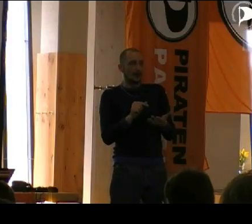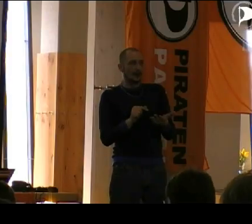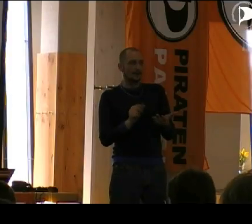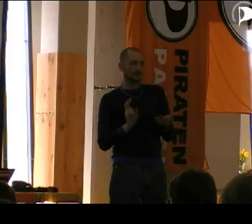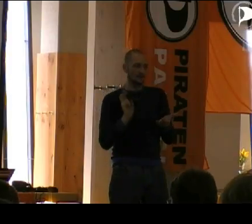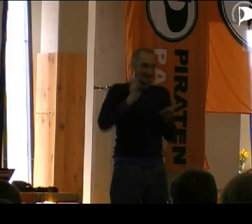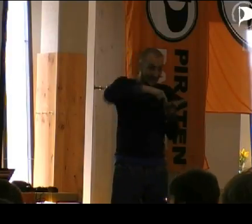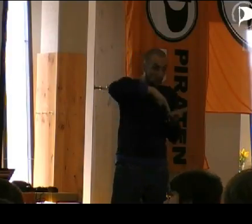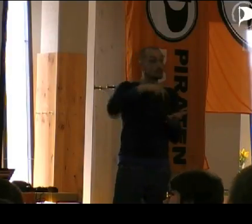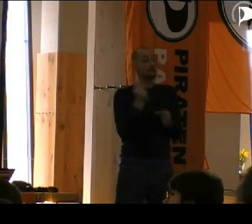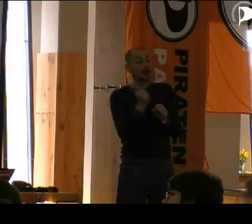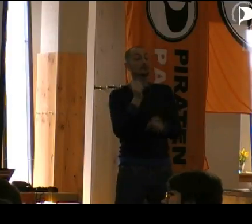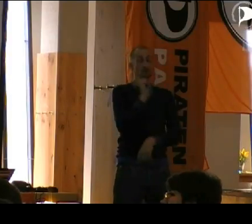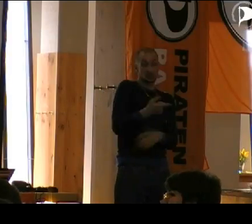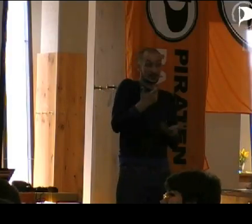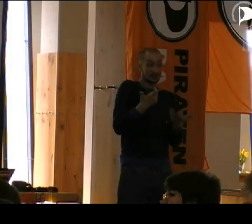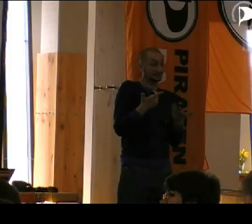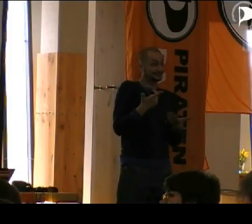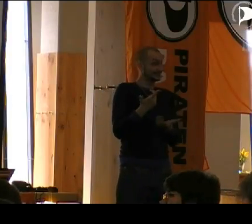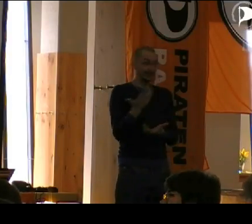aber dann hat mich so weiter